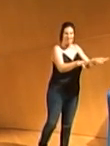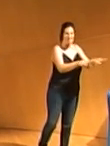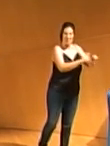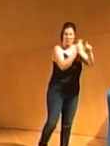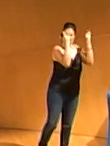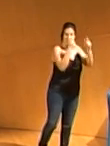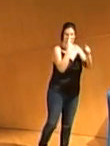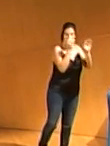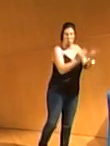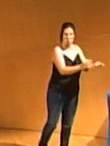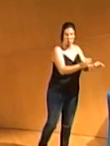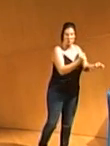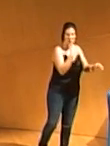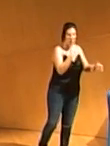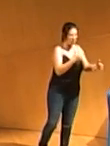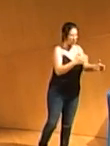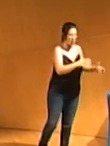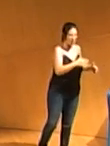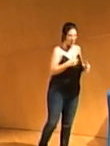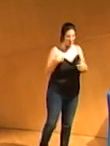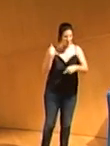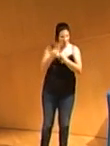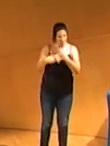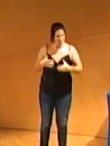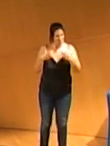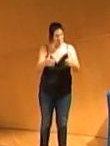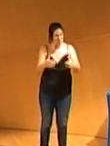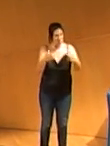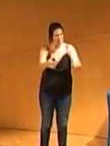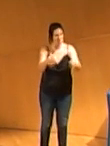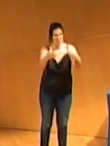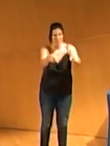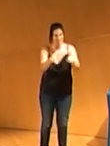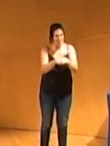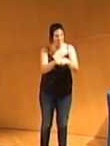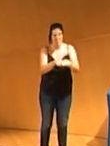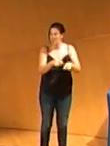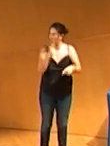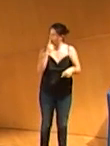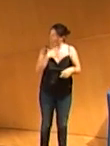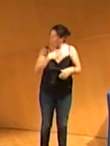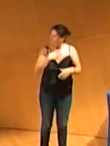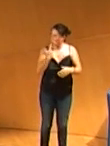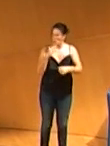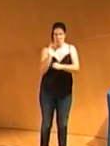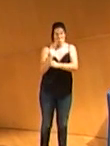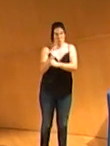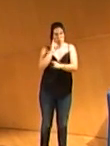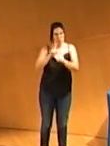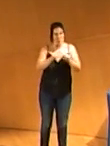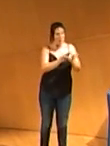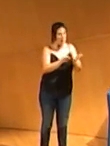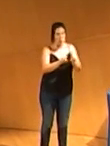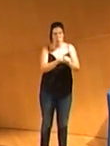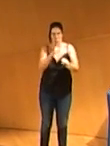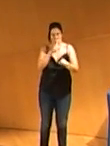temps. C'est vraiment les témoignages sur les fratries sont extrêmement importantes,